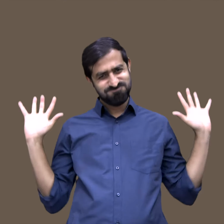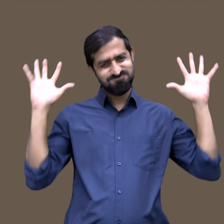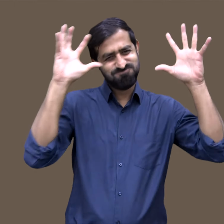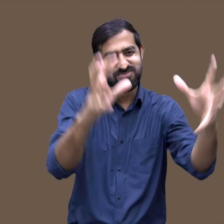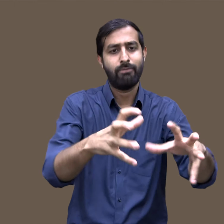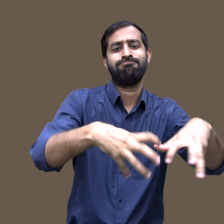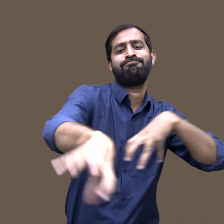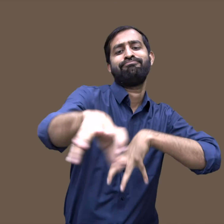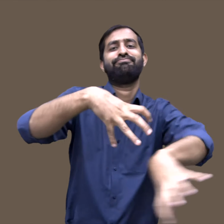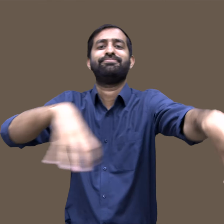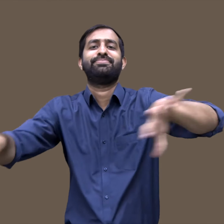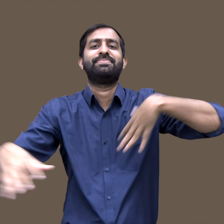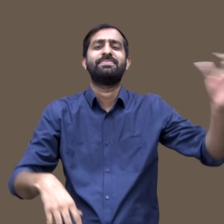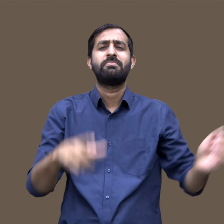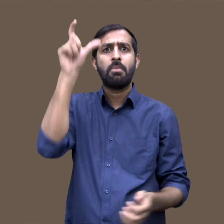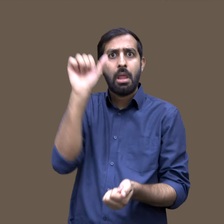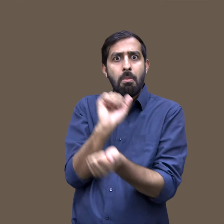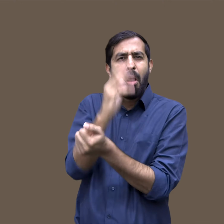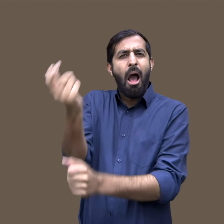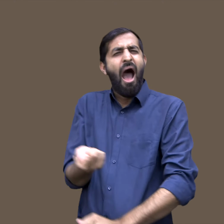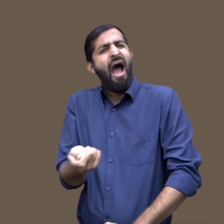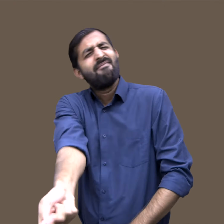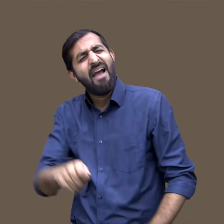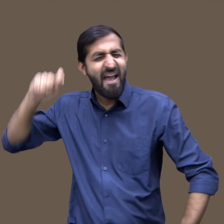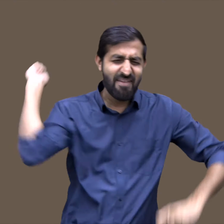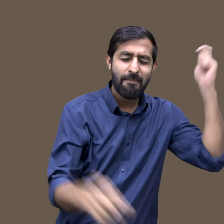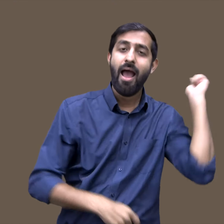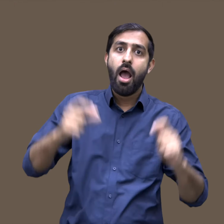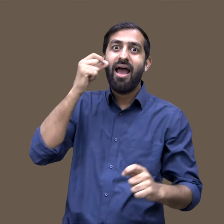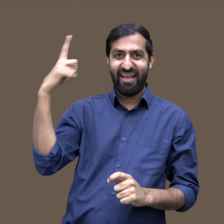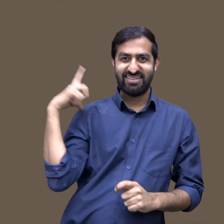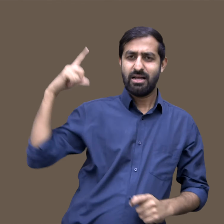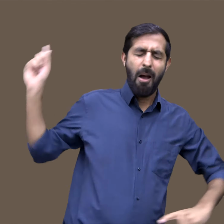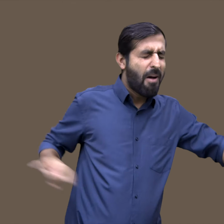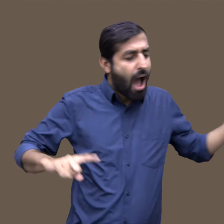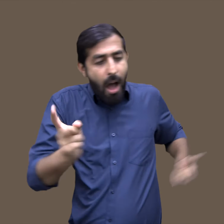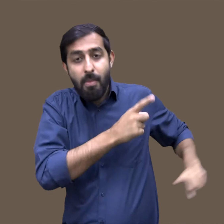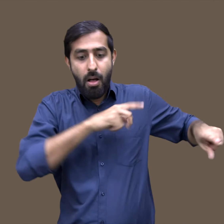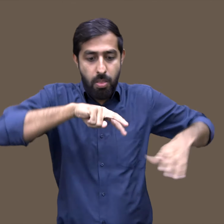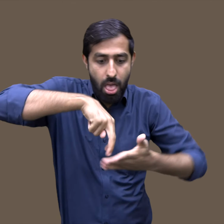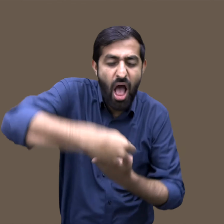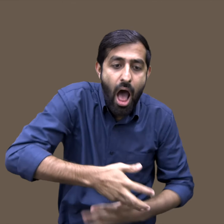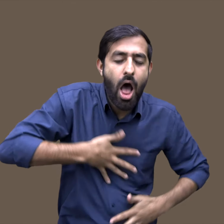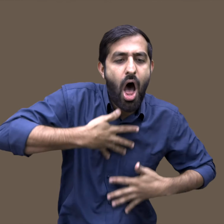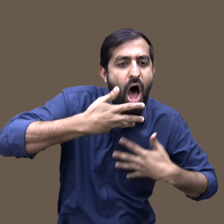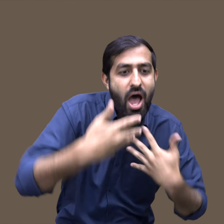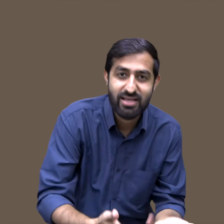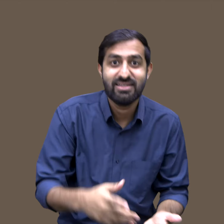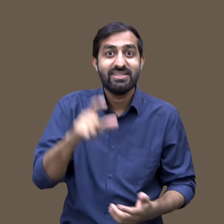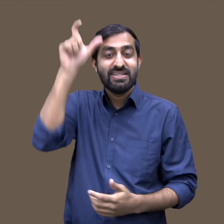टाउन हॉल पहुंचकर जुलूस विघटित हो गया। पुलिस के जमींदार अली सगीर ने टुन्नू को बहुत पीटा। वह जमीन पर गिर गया और मुंह से खून निकल